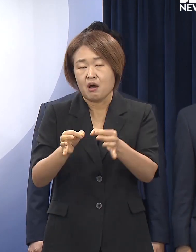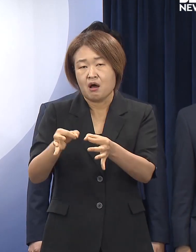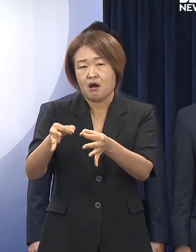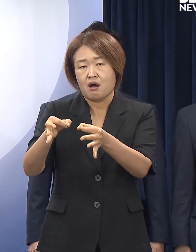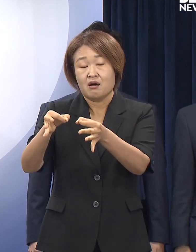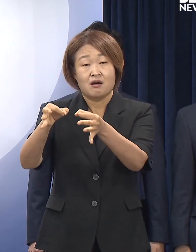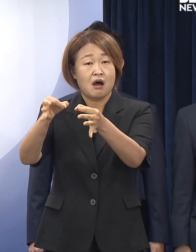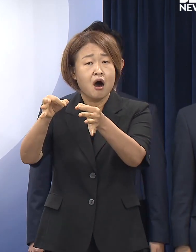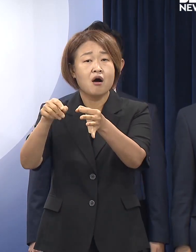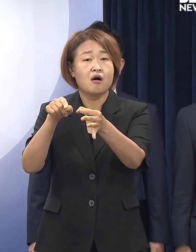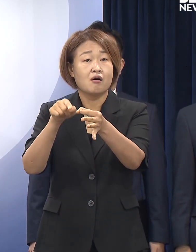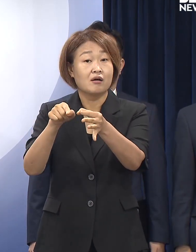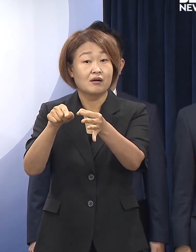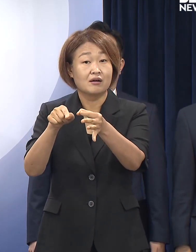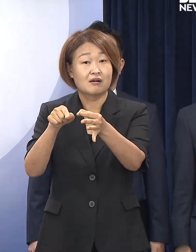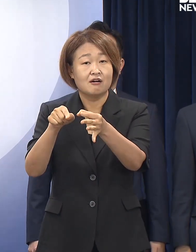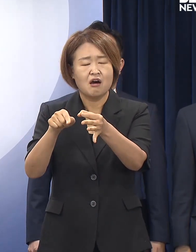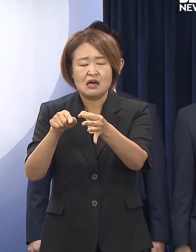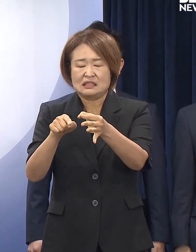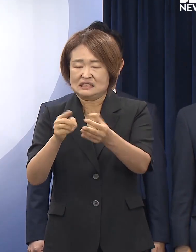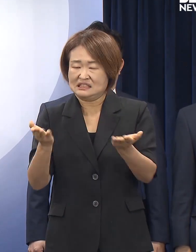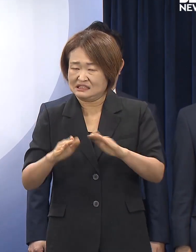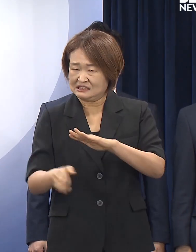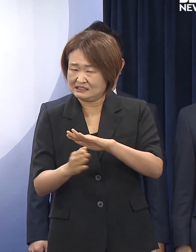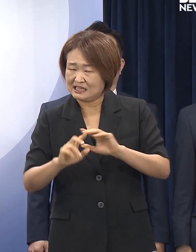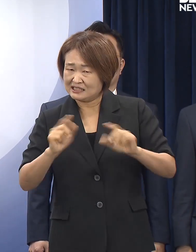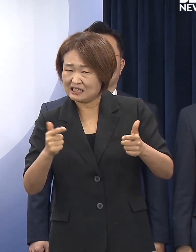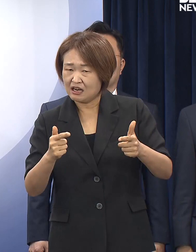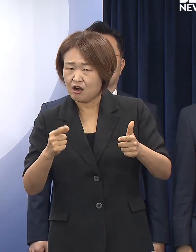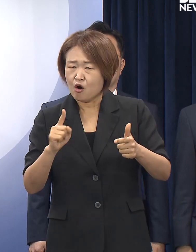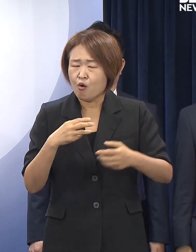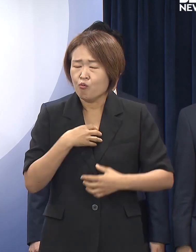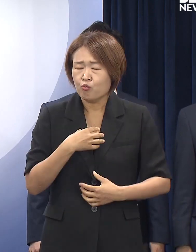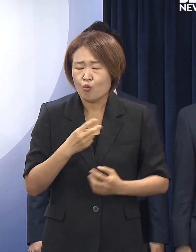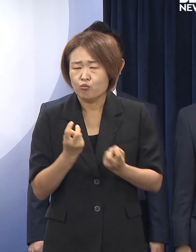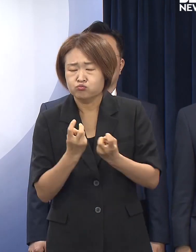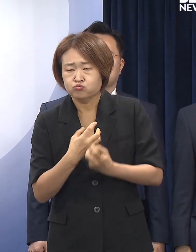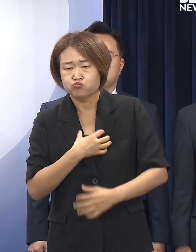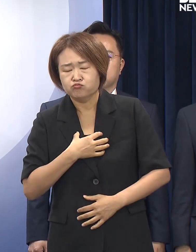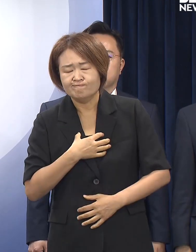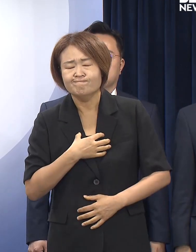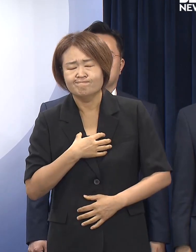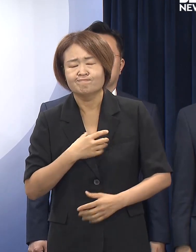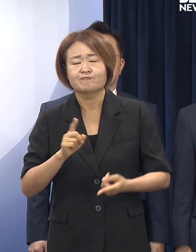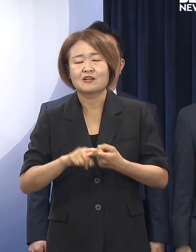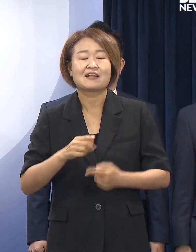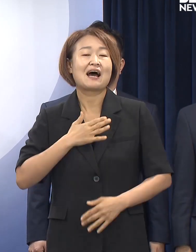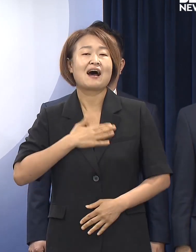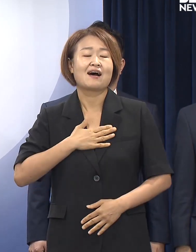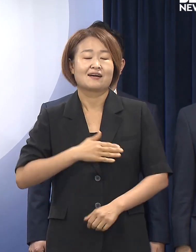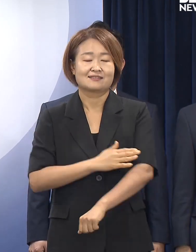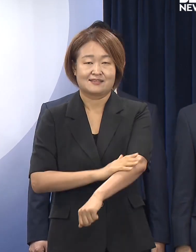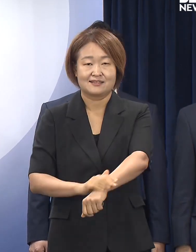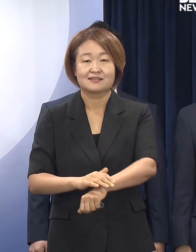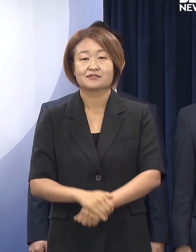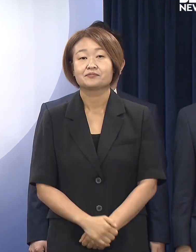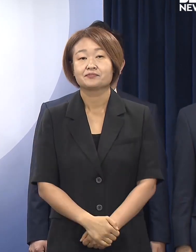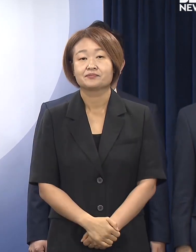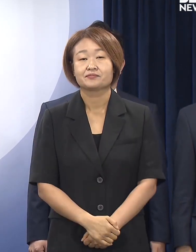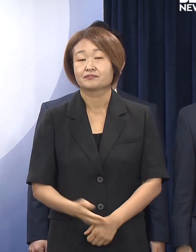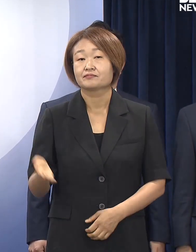따라 새마을금고 건전성에 대한 우려가 크시다는 것을 잘 알고 있습니다.